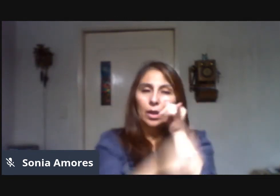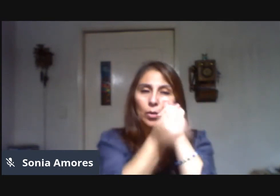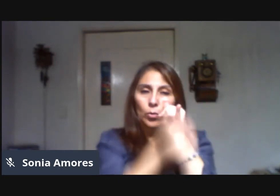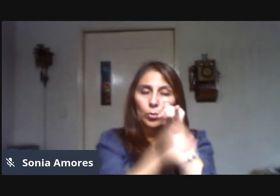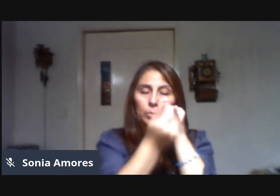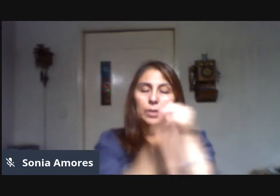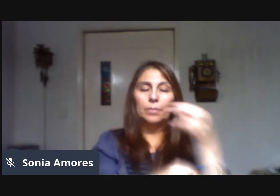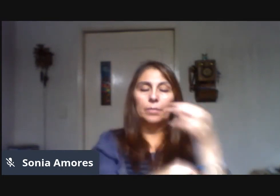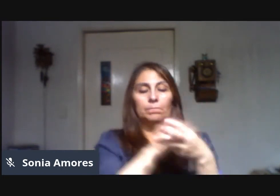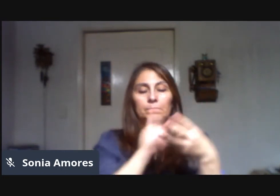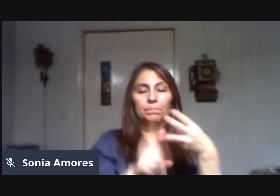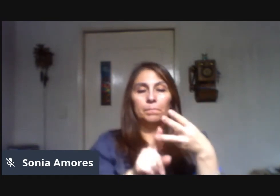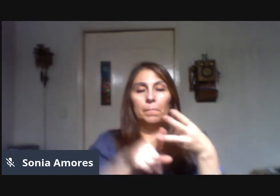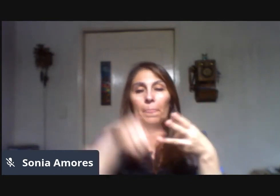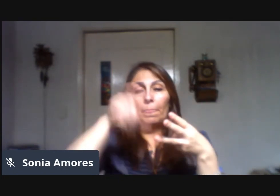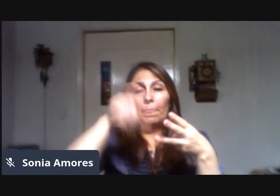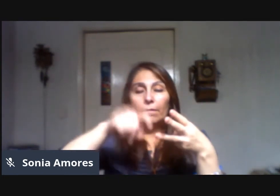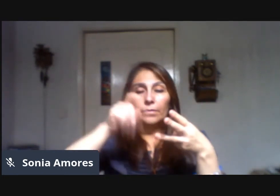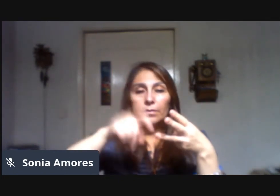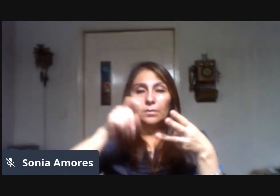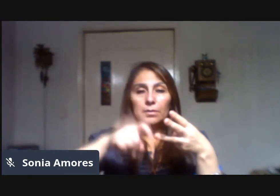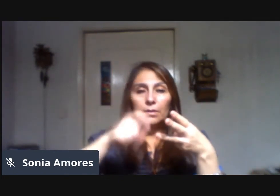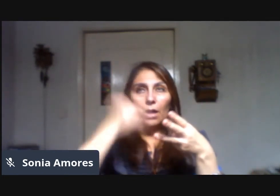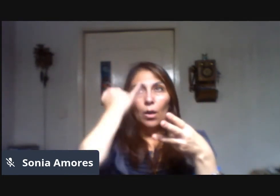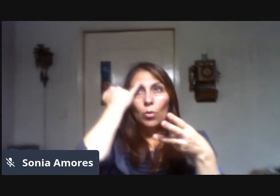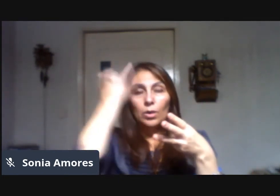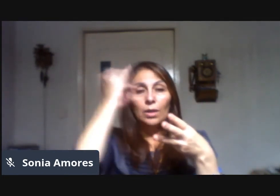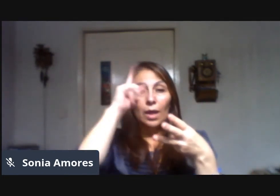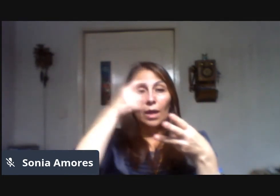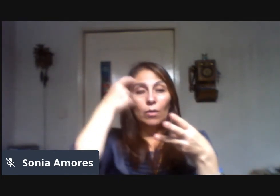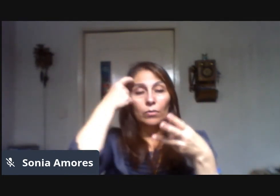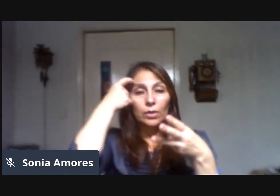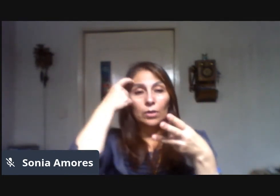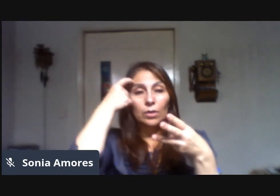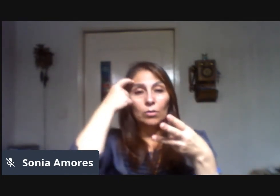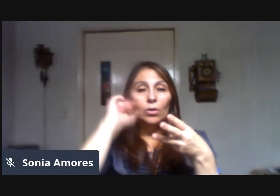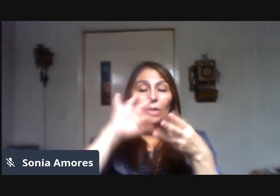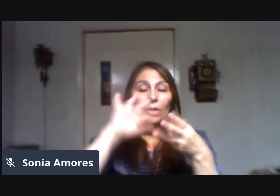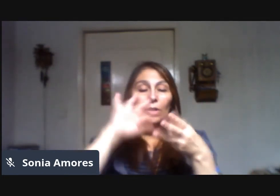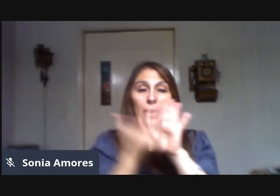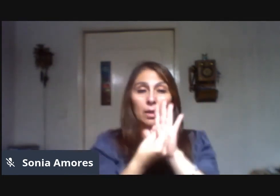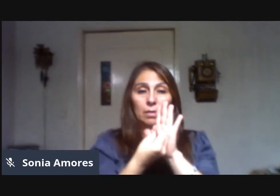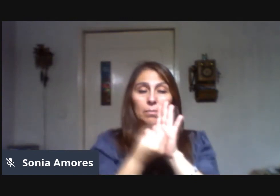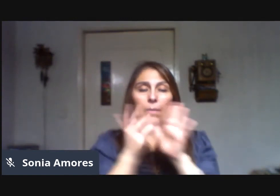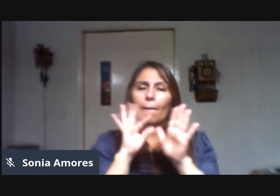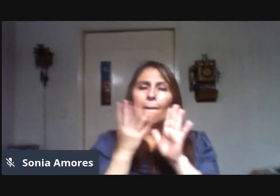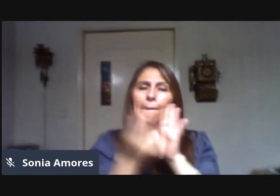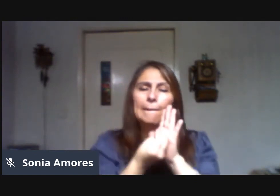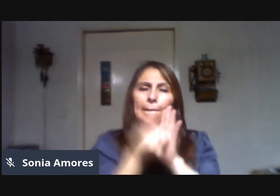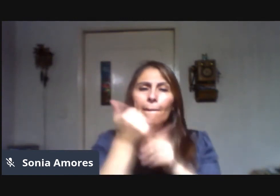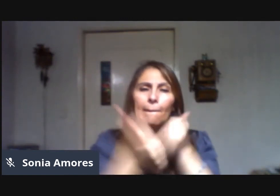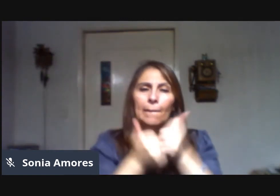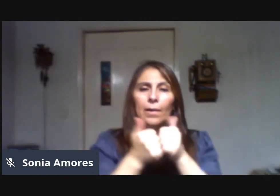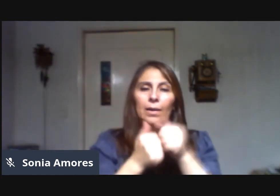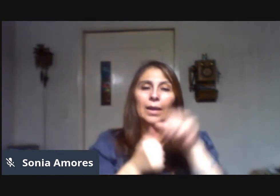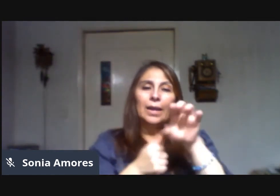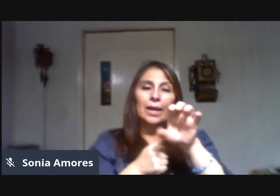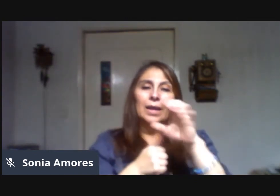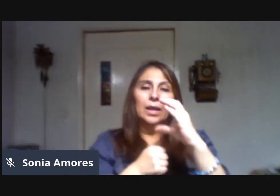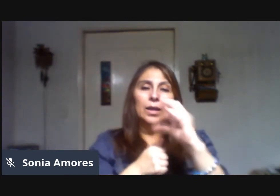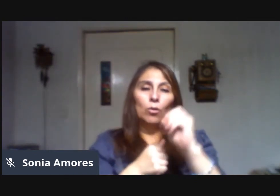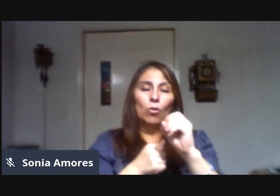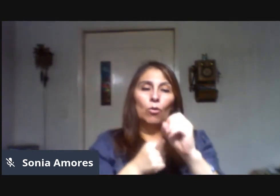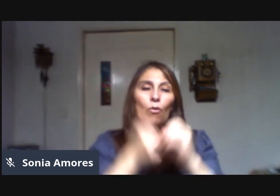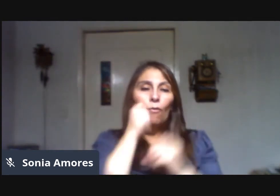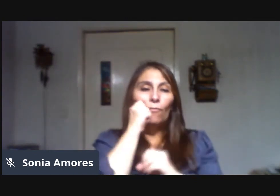Necesitamos tomar una idea de gobierno que incluya un paradigma desde el ecofeminismo, es decir,